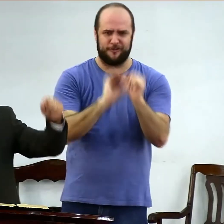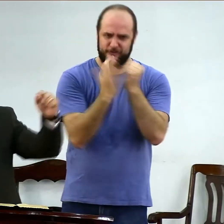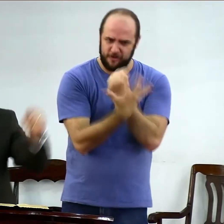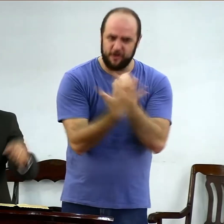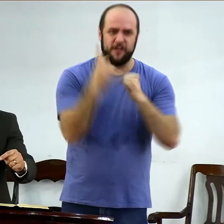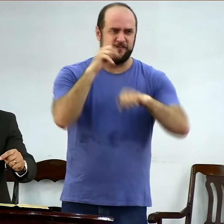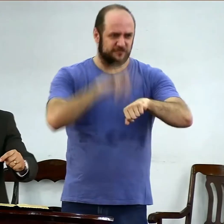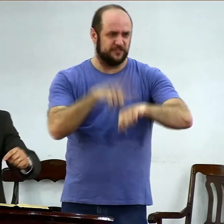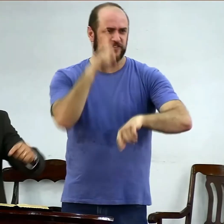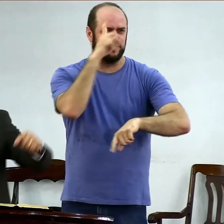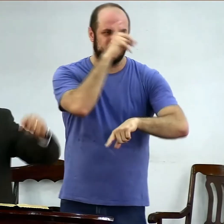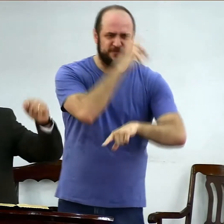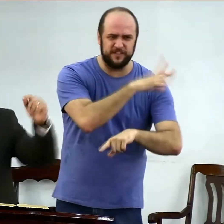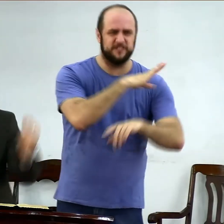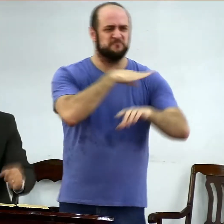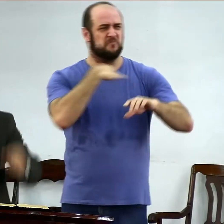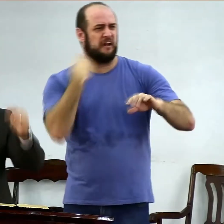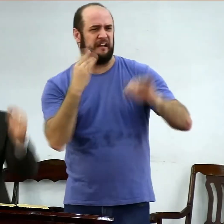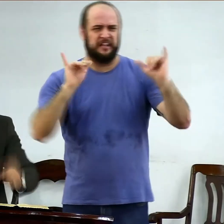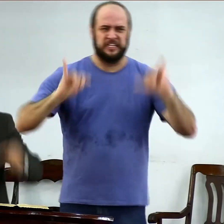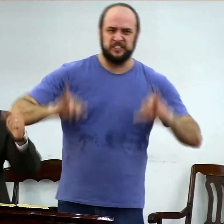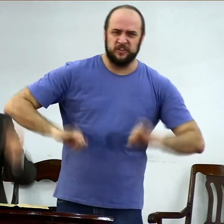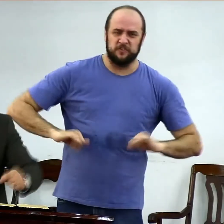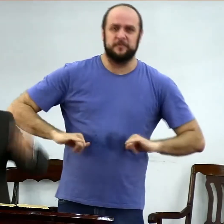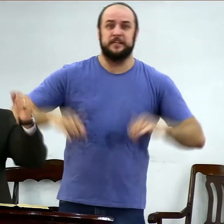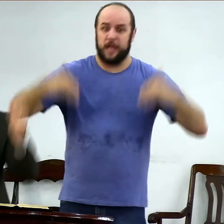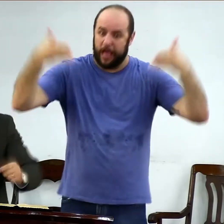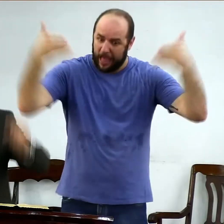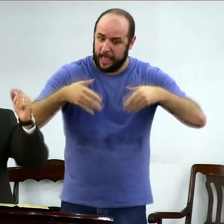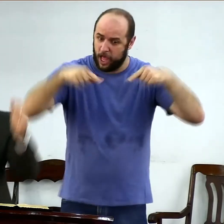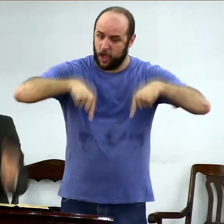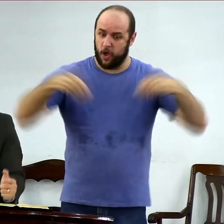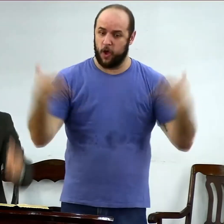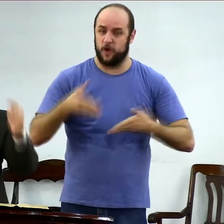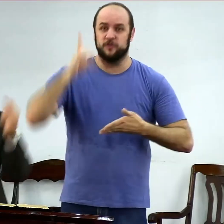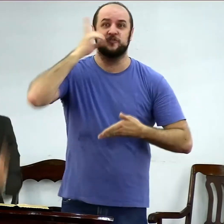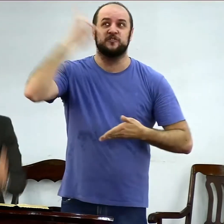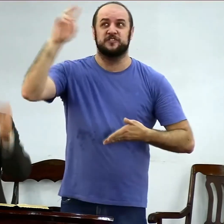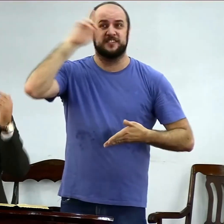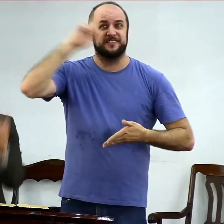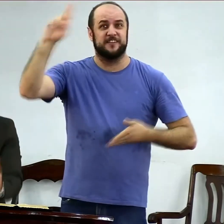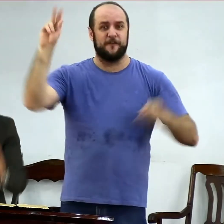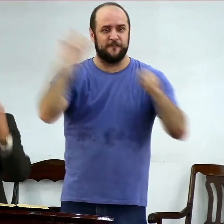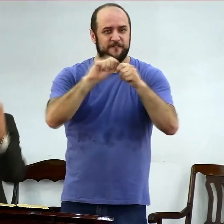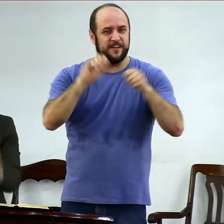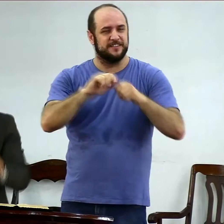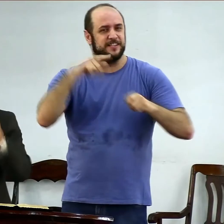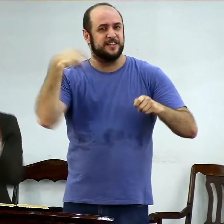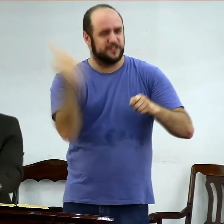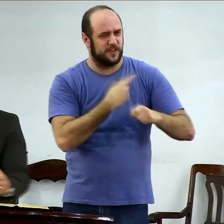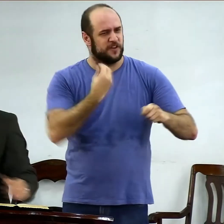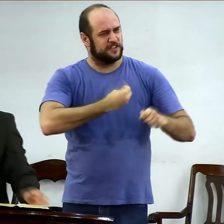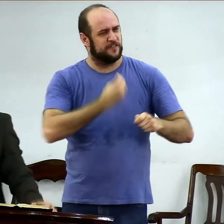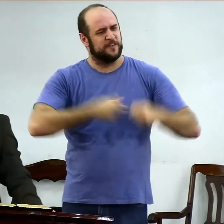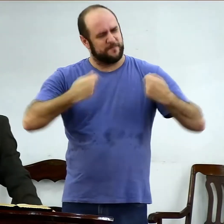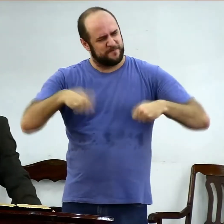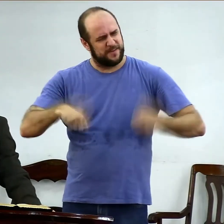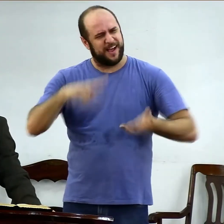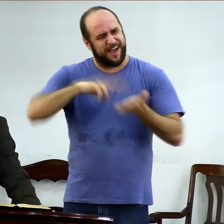meio a mortes, em meio a sofrimento. Esse é o dia que foi feito pelo Senhor, por isso nós podemos nos alegrar